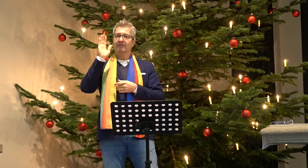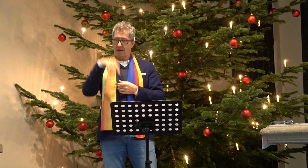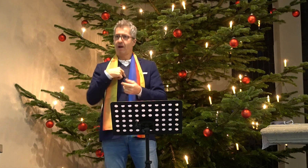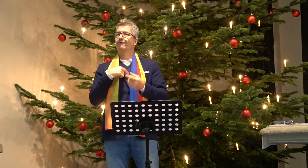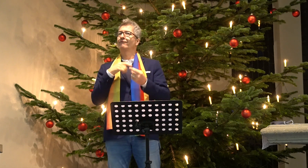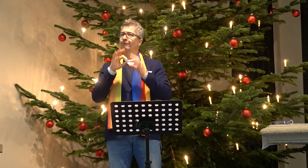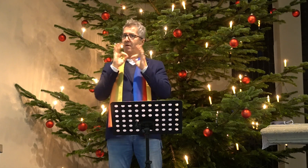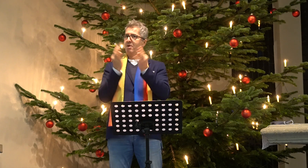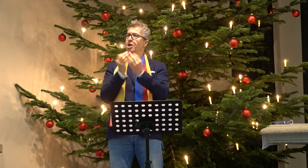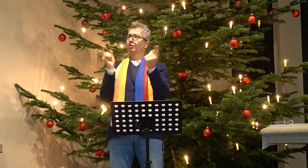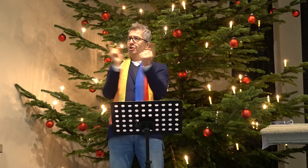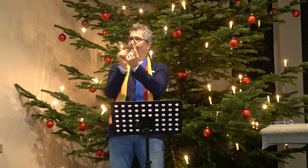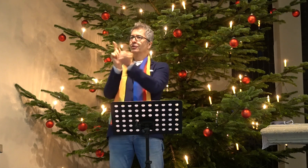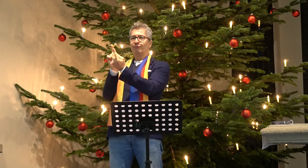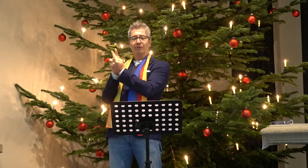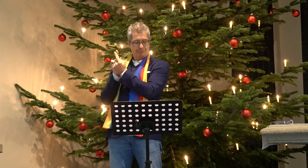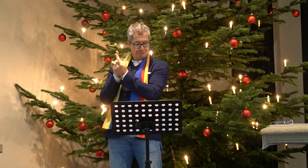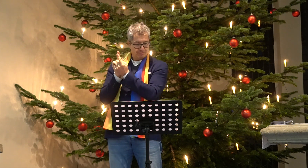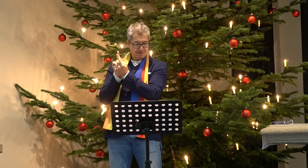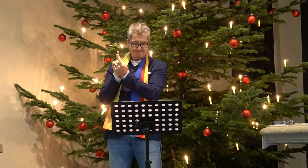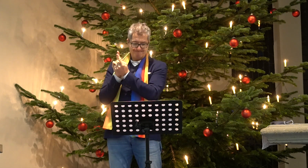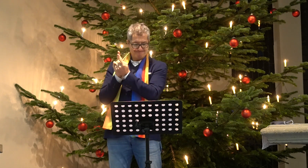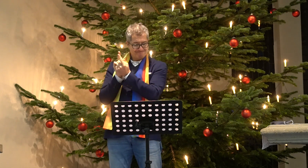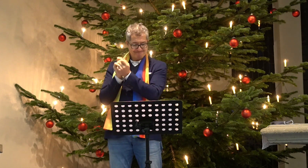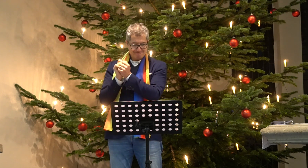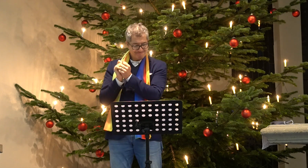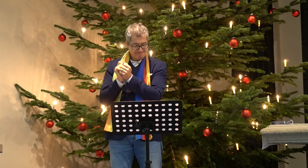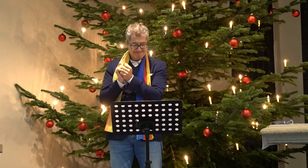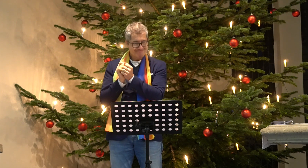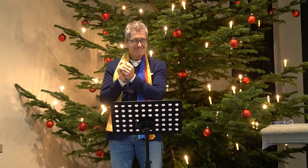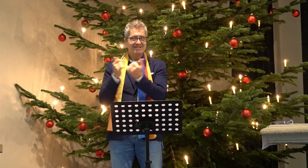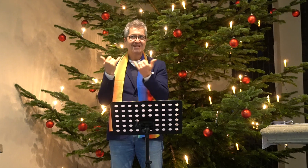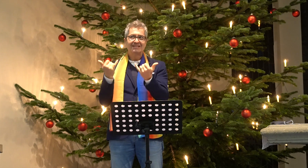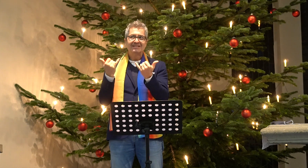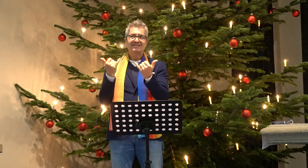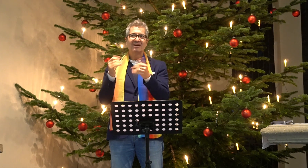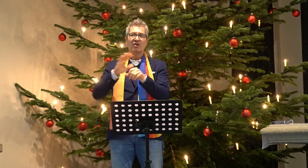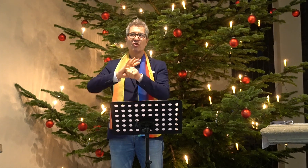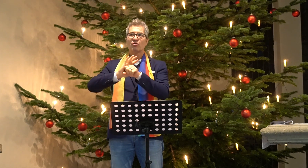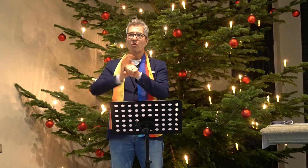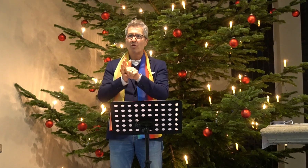Dürfen wir uns treffen und sehen in den Familien?